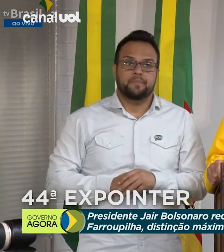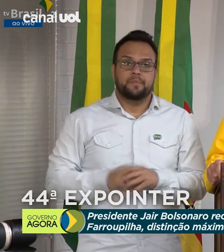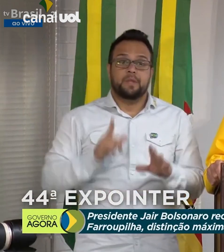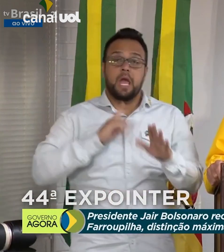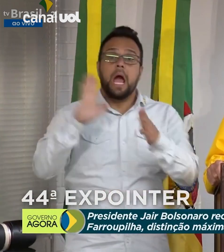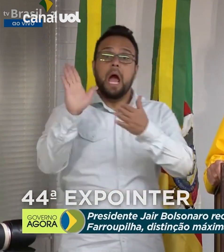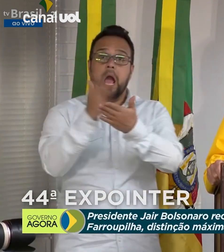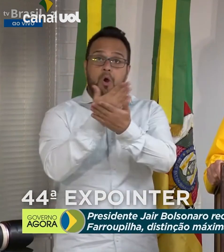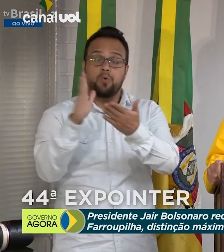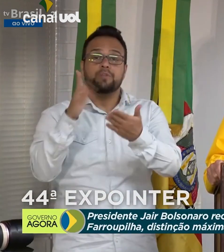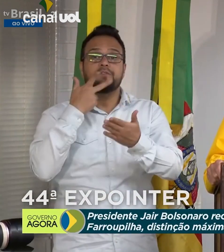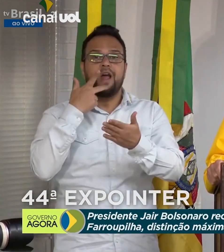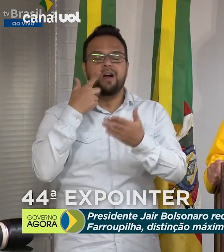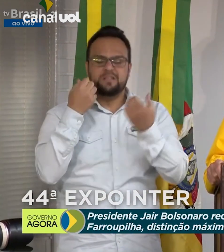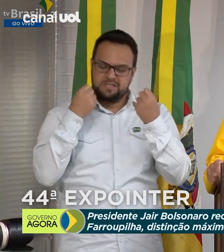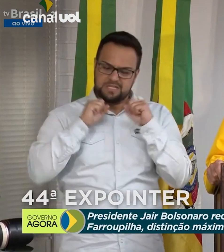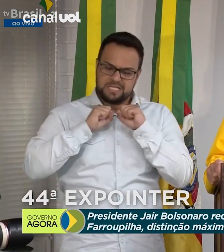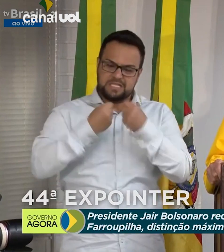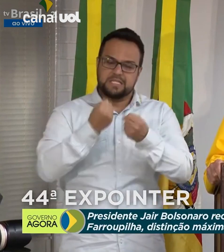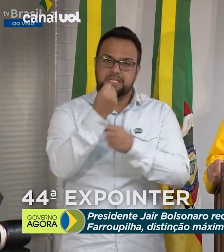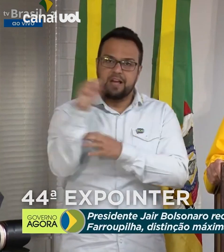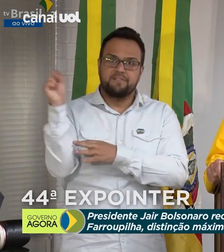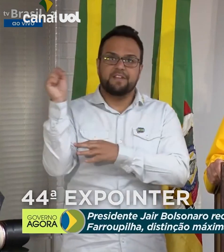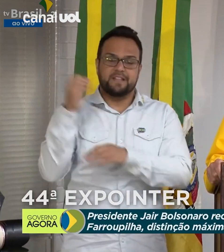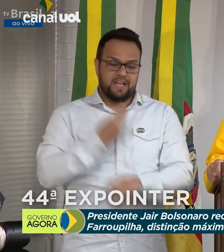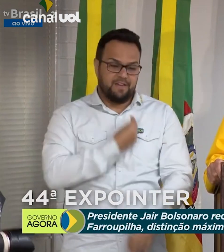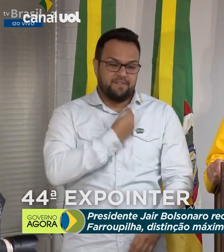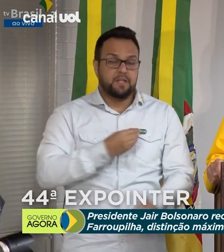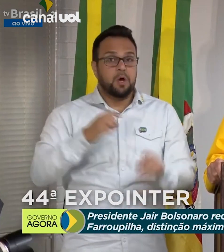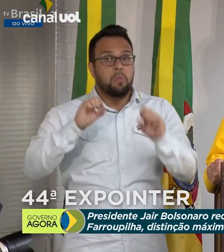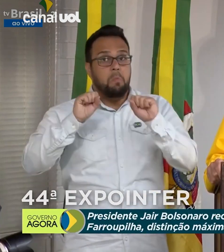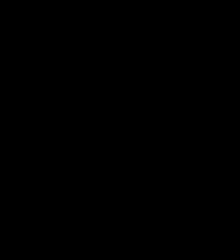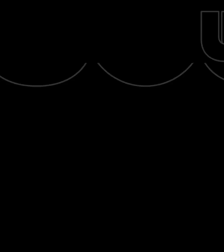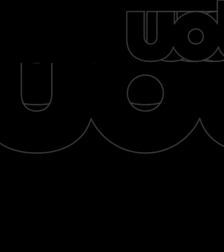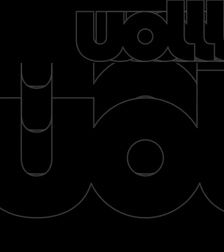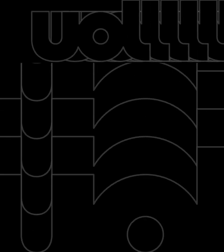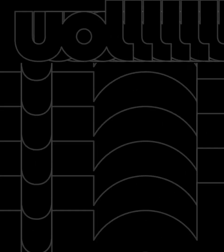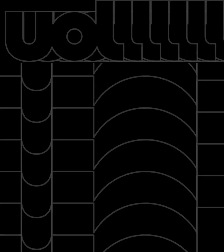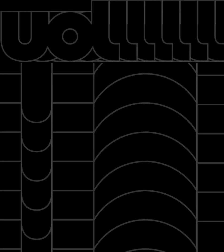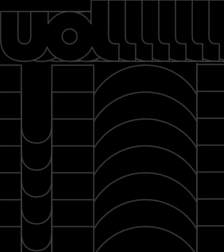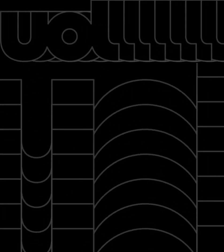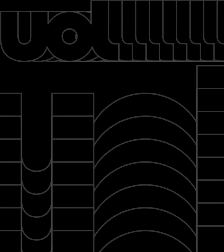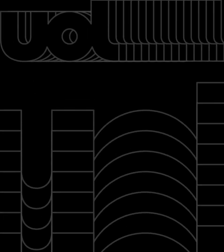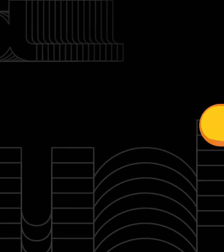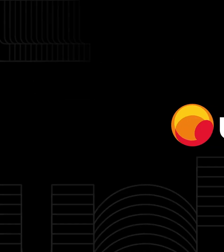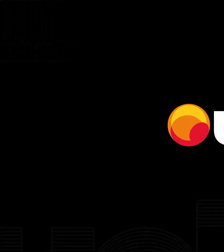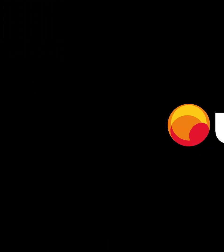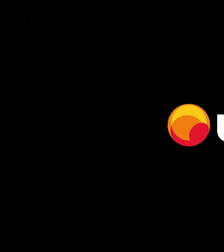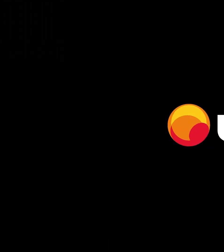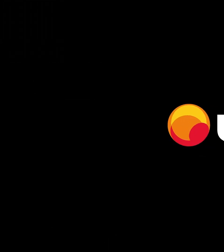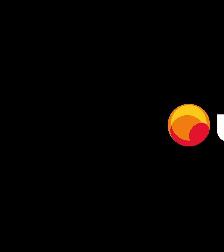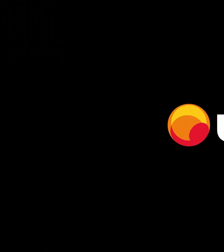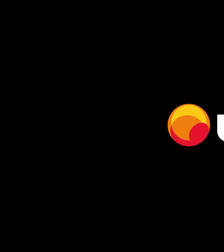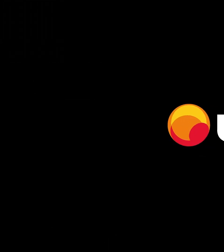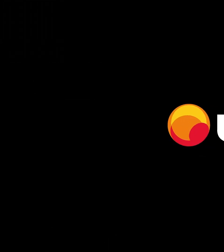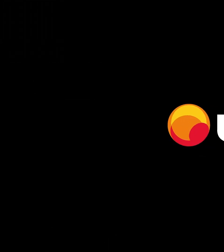dizer defender a vida, podem fazer contra a nossa população. Uau.